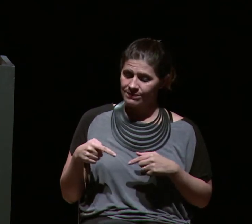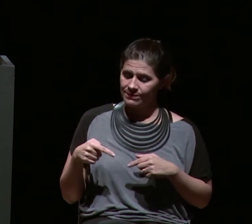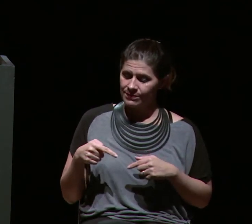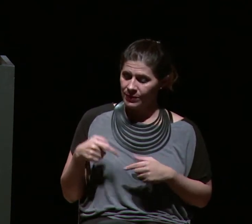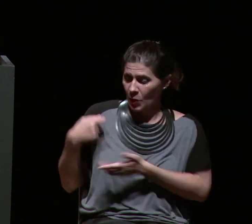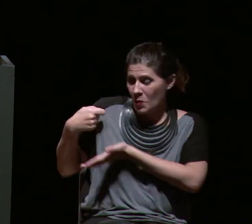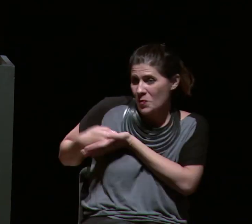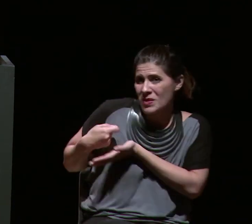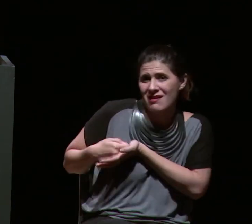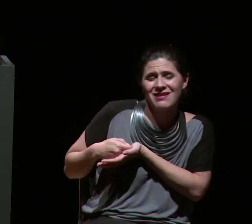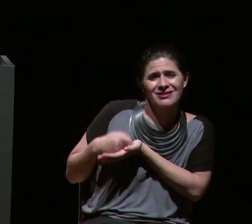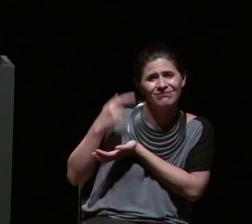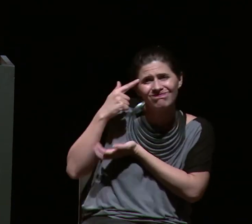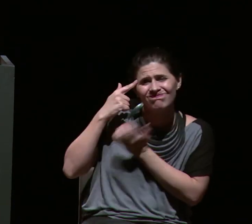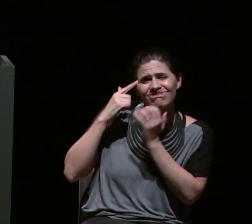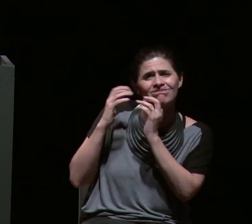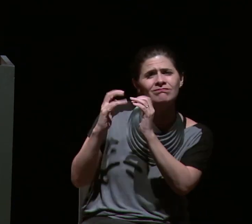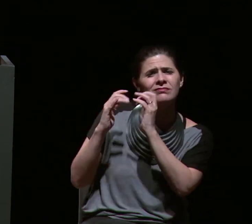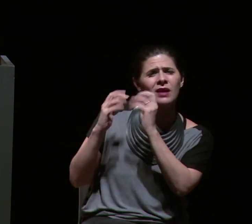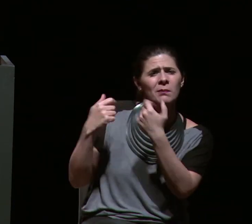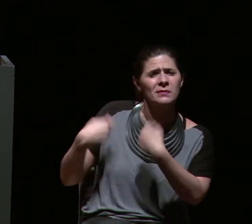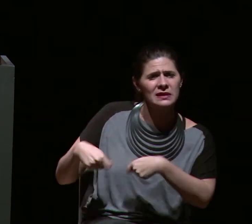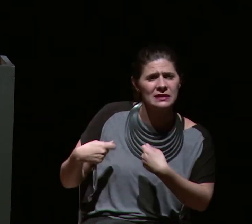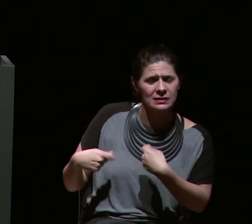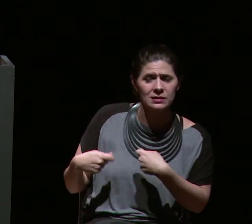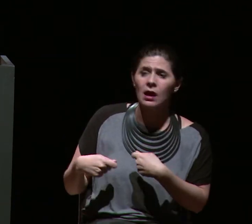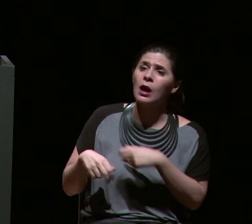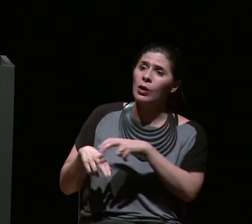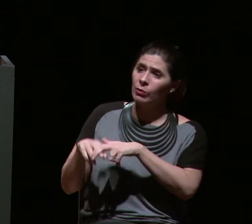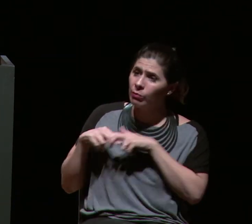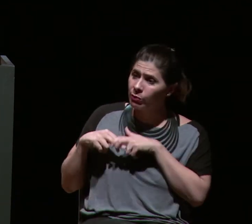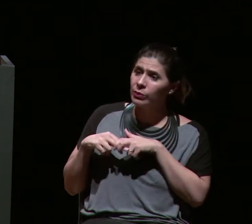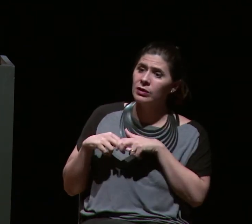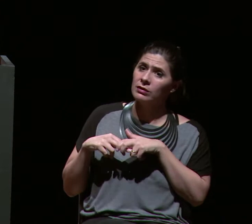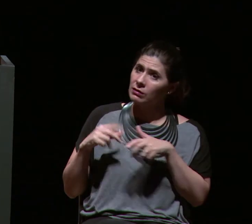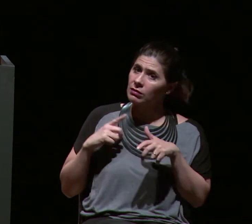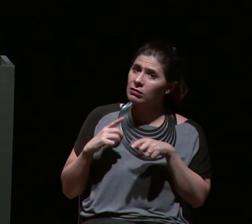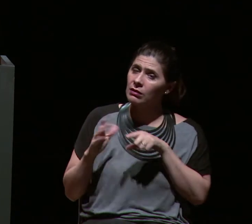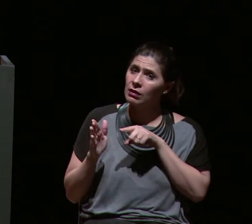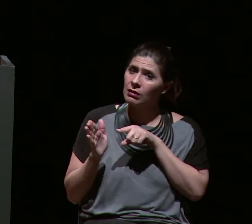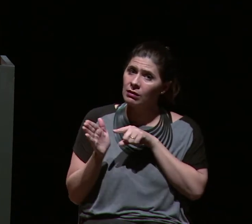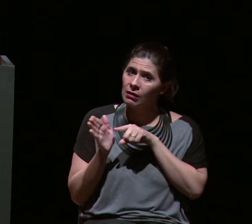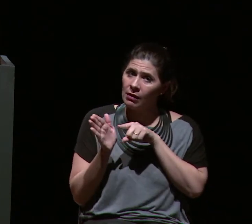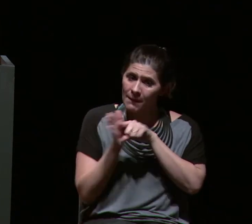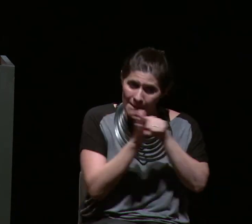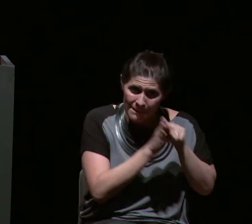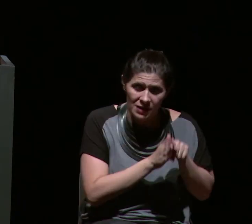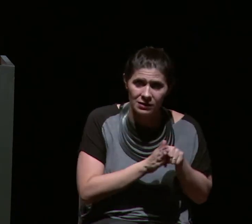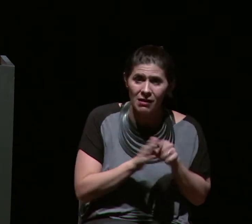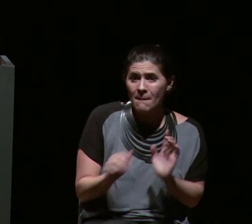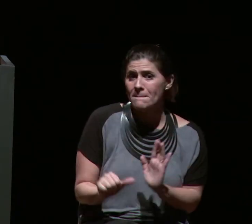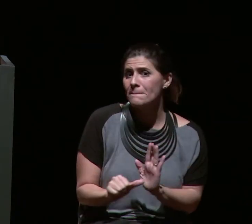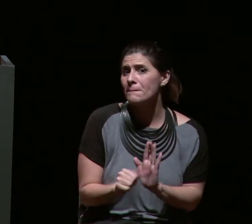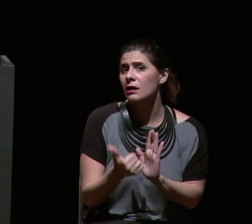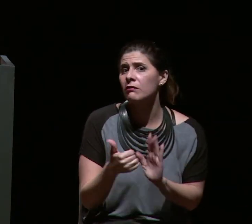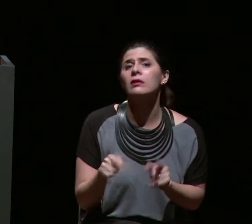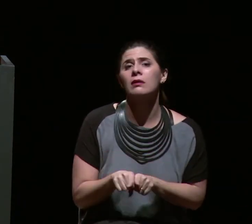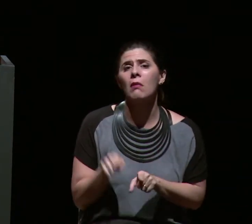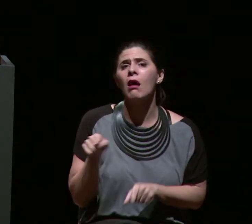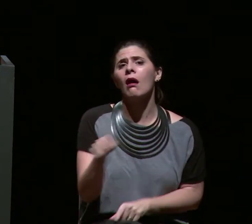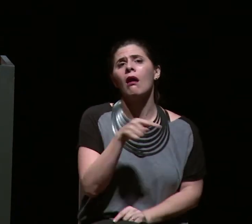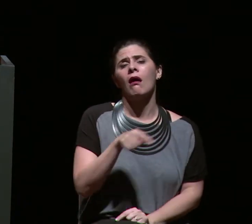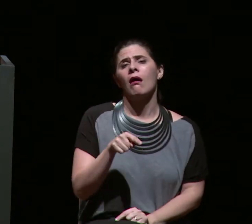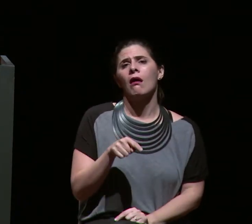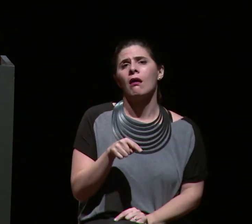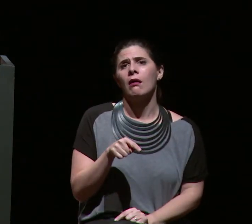por Araújo, encontraremos não apenas relações inéditas e reflexões extremamente úteis para a introdução de temas relacionados à